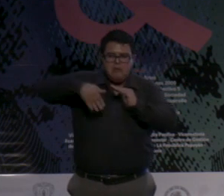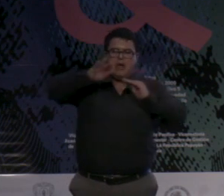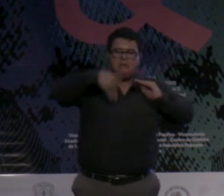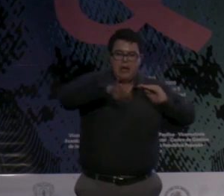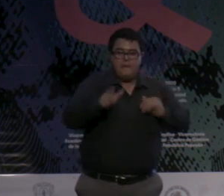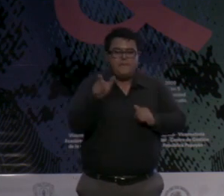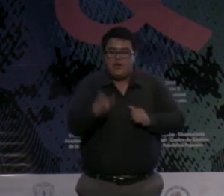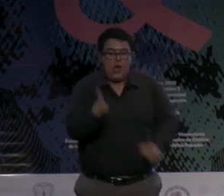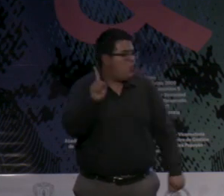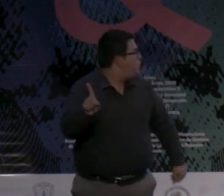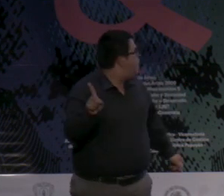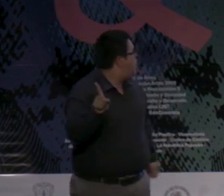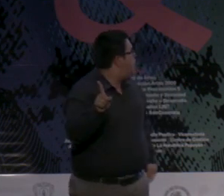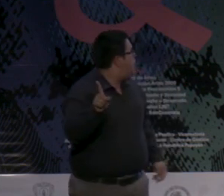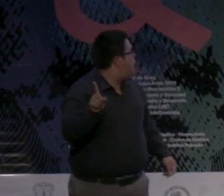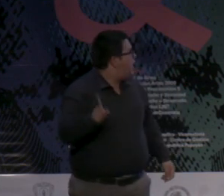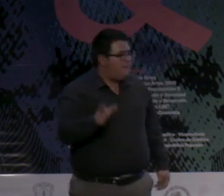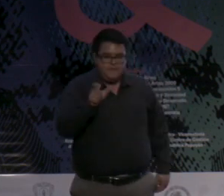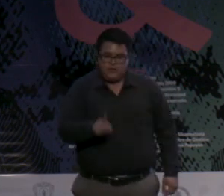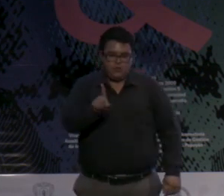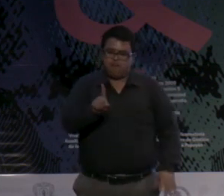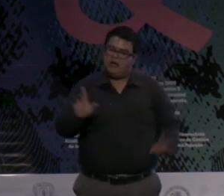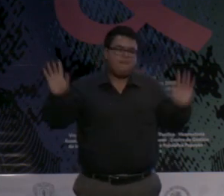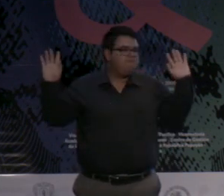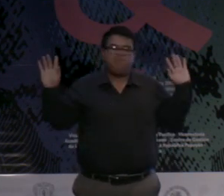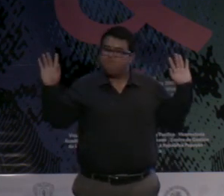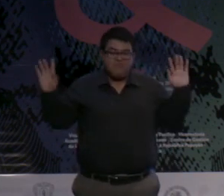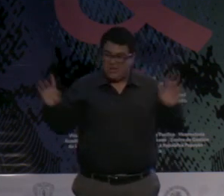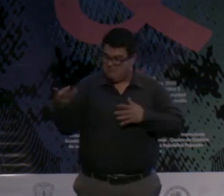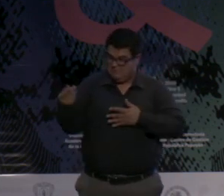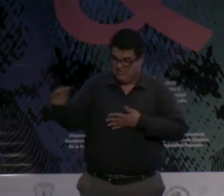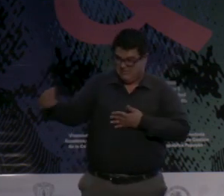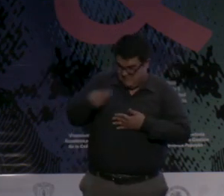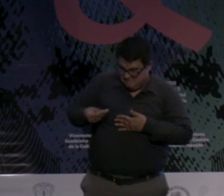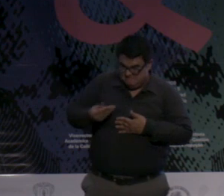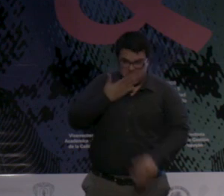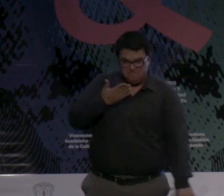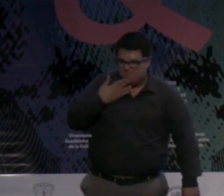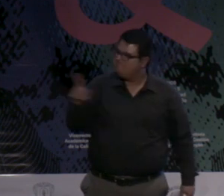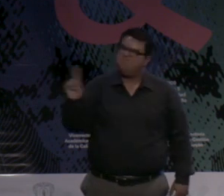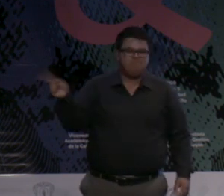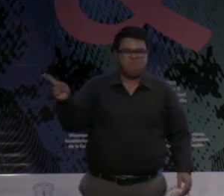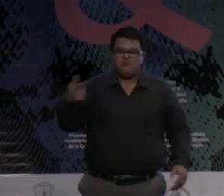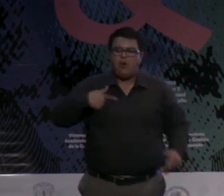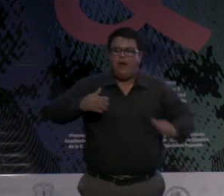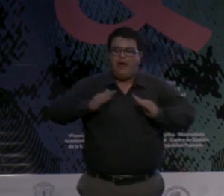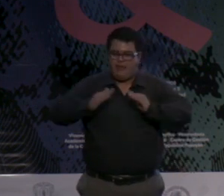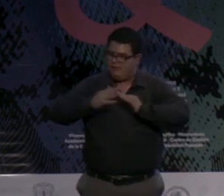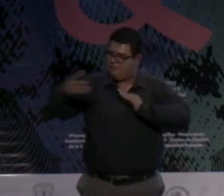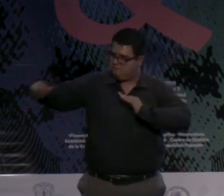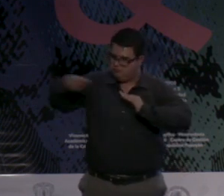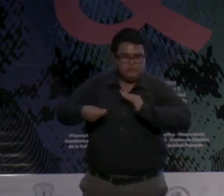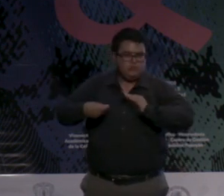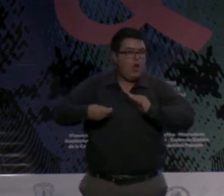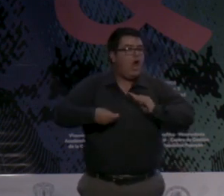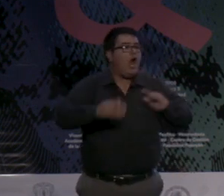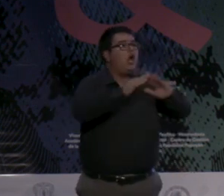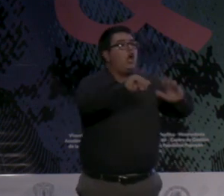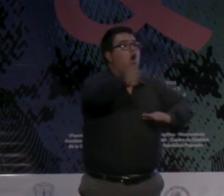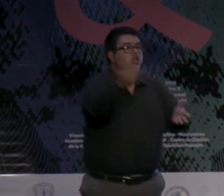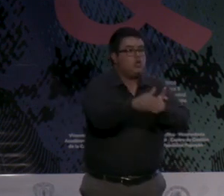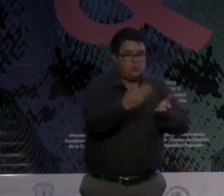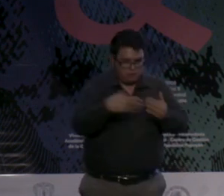gentrificación y ir a ofrecerle negocios de compra según las conveniencias de la constructora a los antiguos